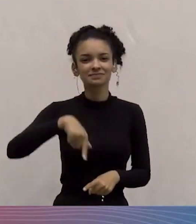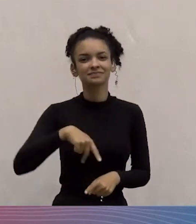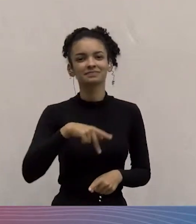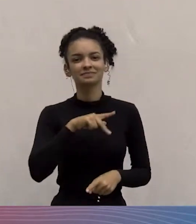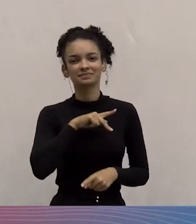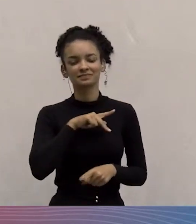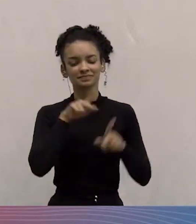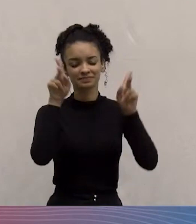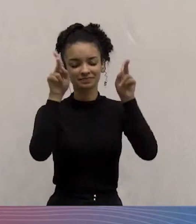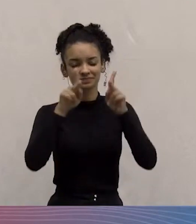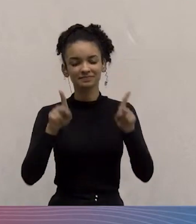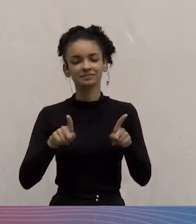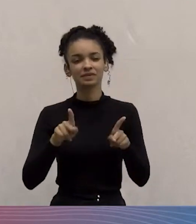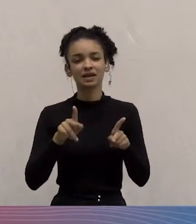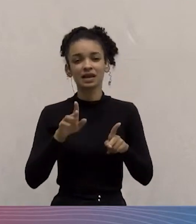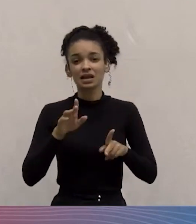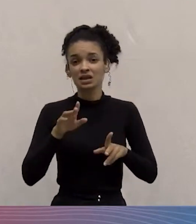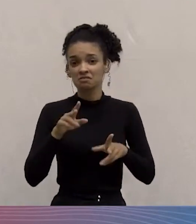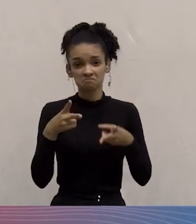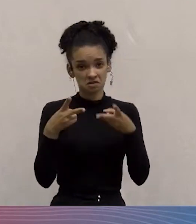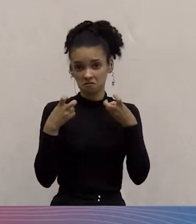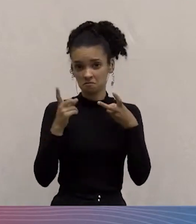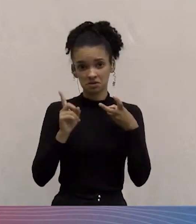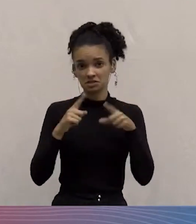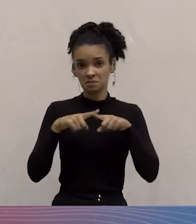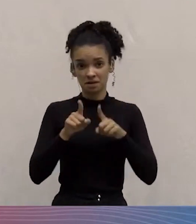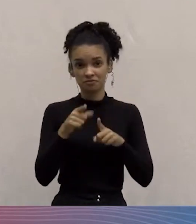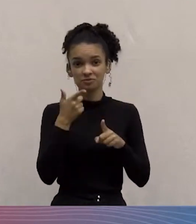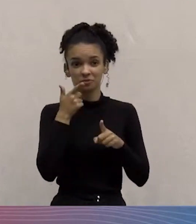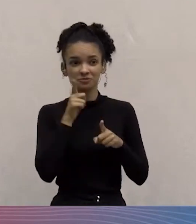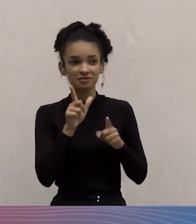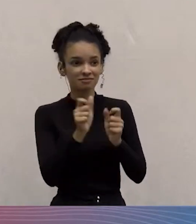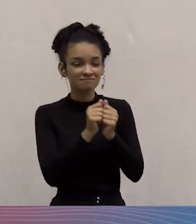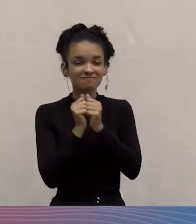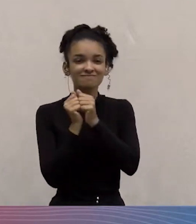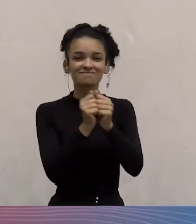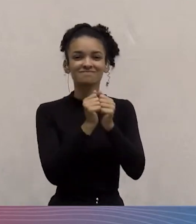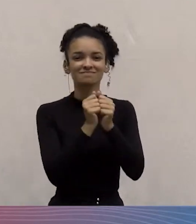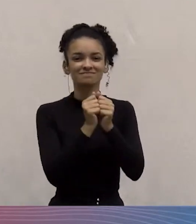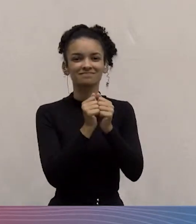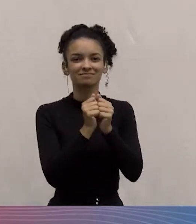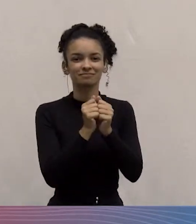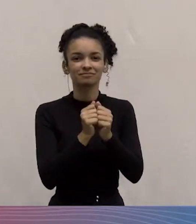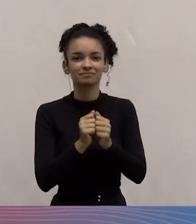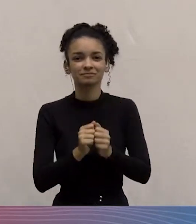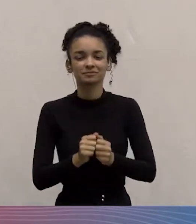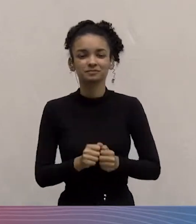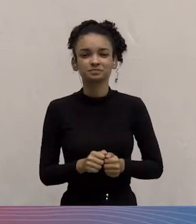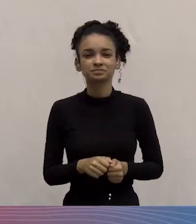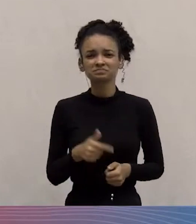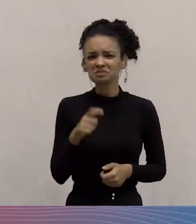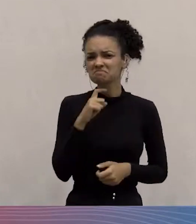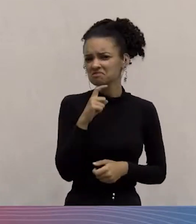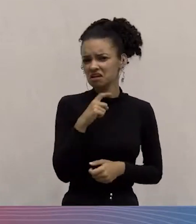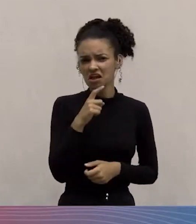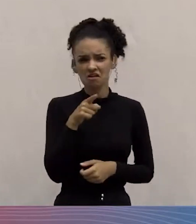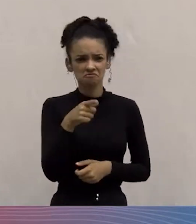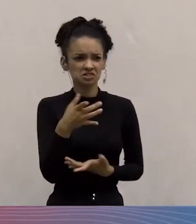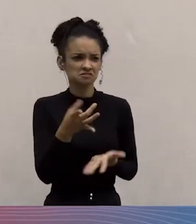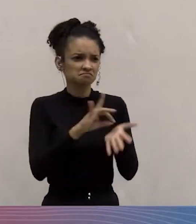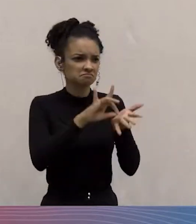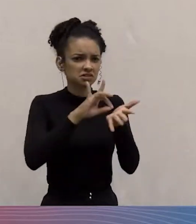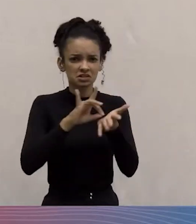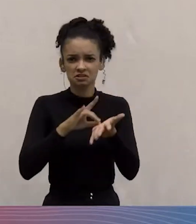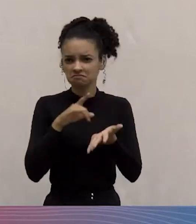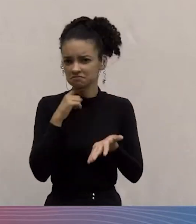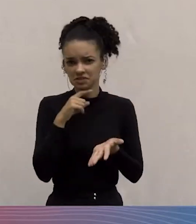paz, e sem você perceber, você acaba se encaixando com todos. Não tem mais ninguém que você tenha